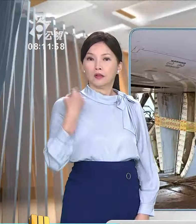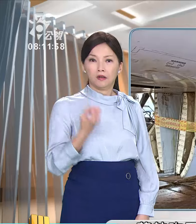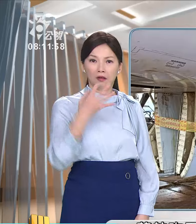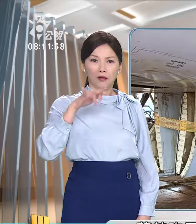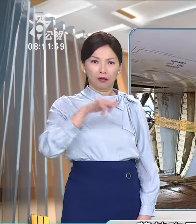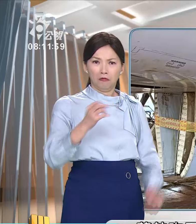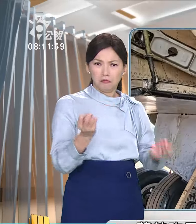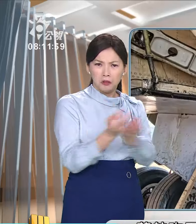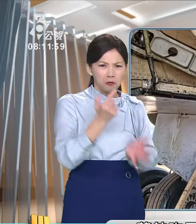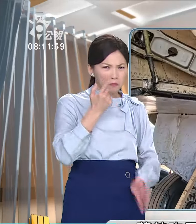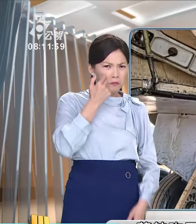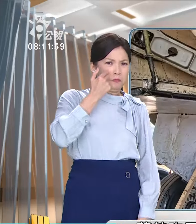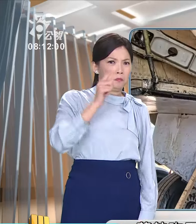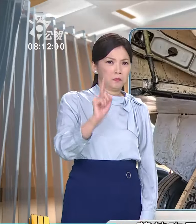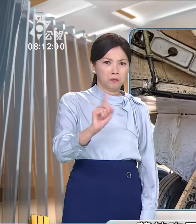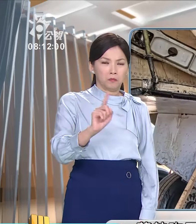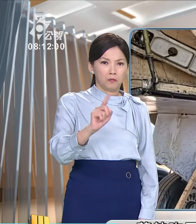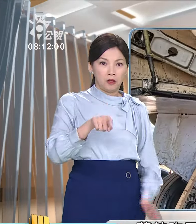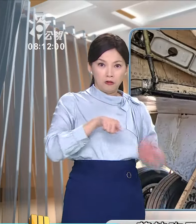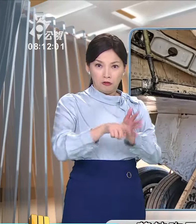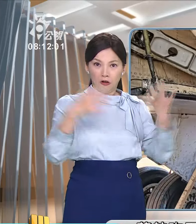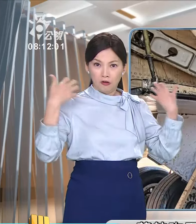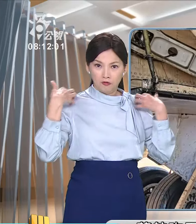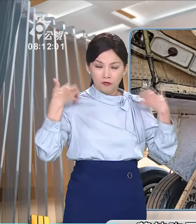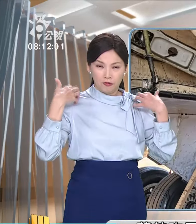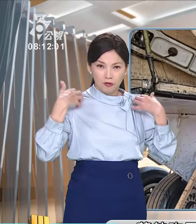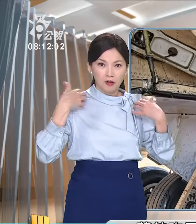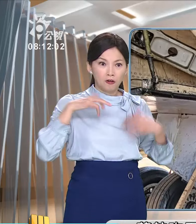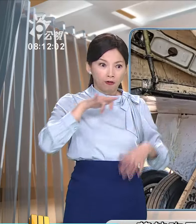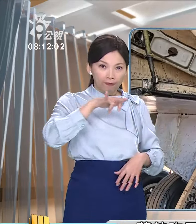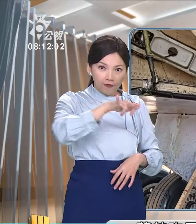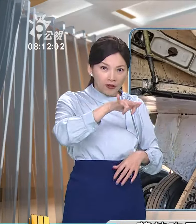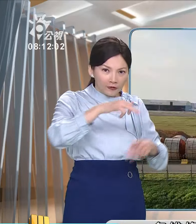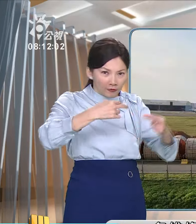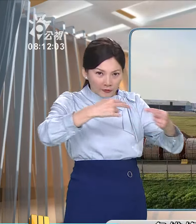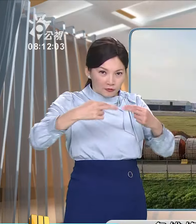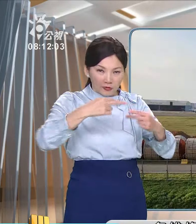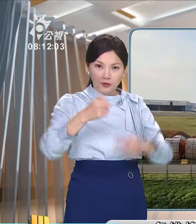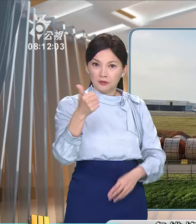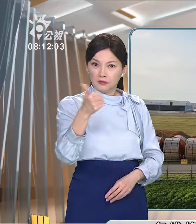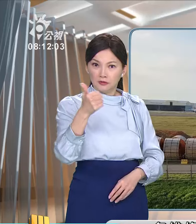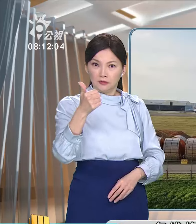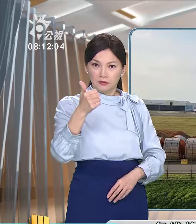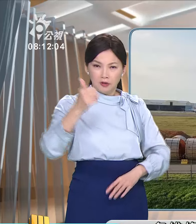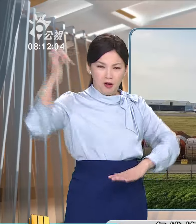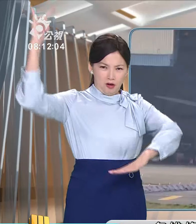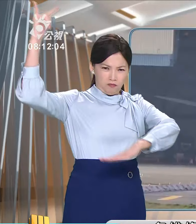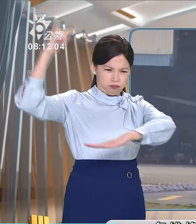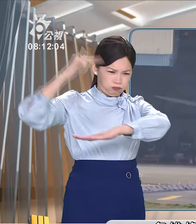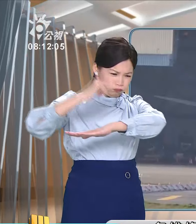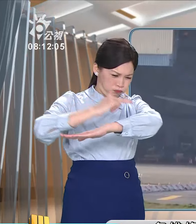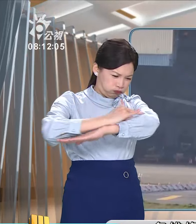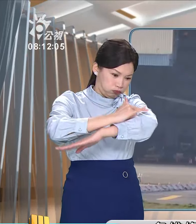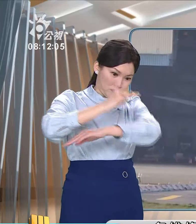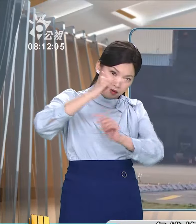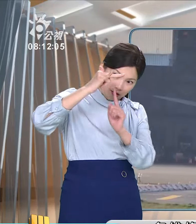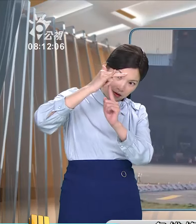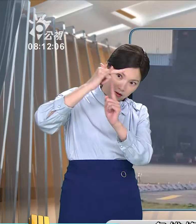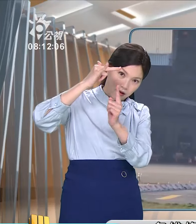华航昨天发生了重大公安意外，一名维修员在执行飞机起落架移除